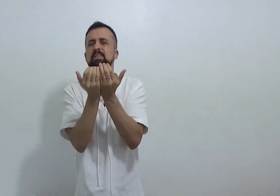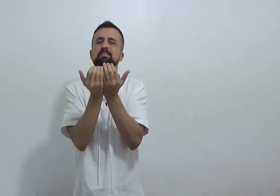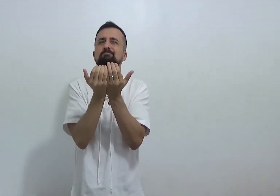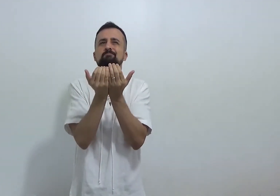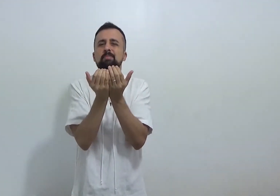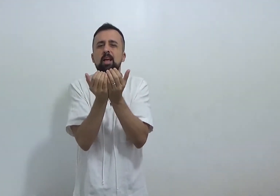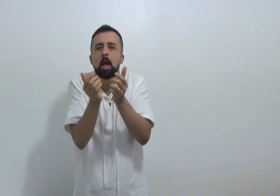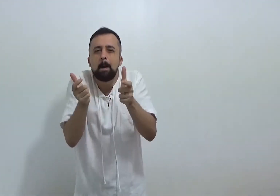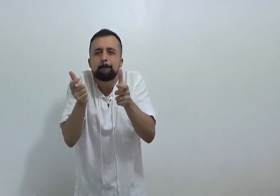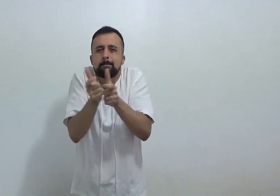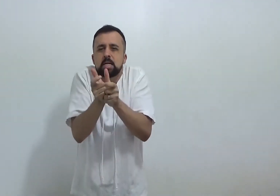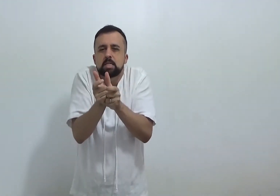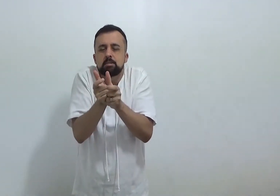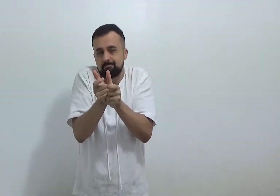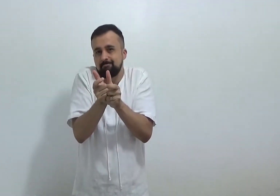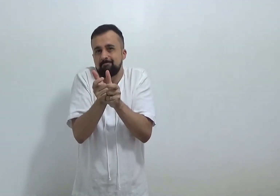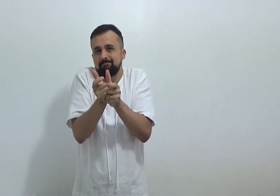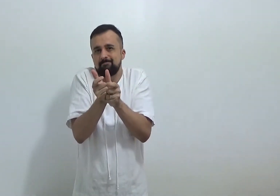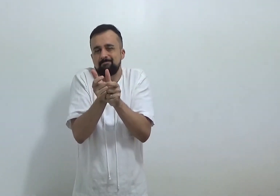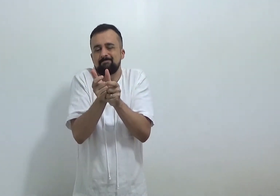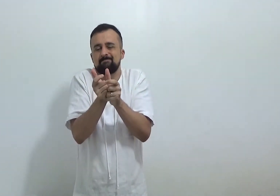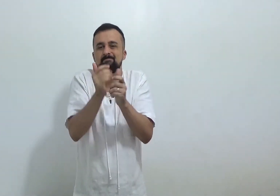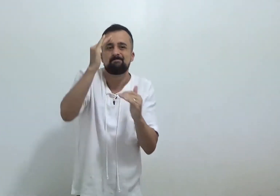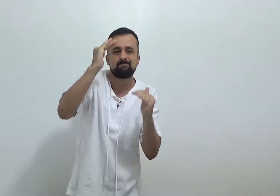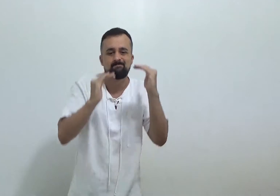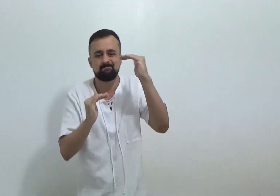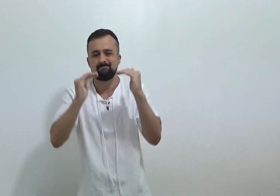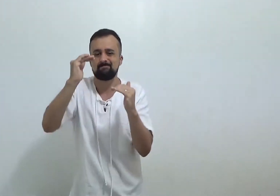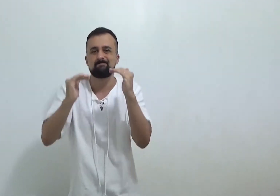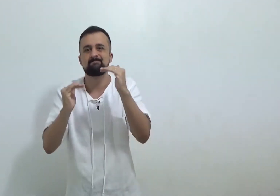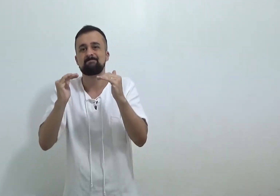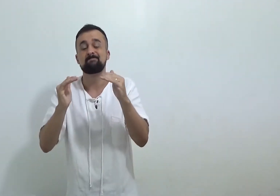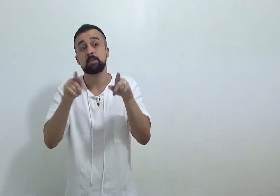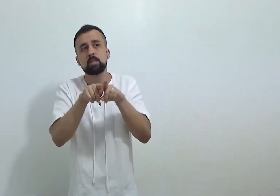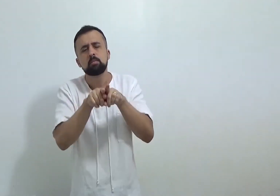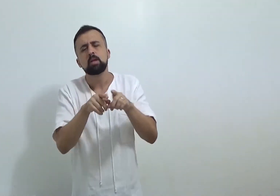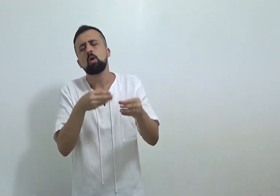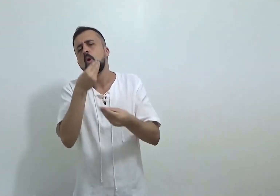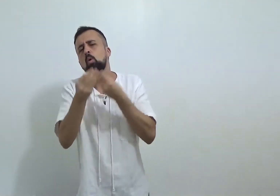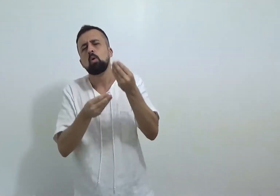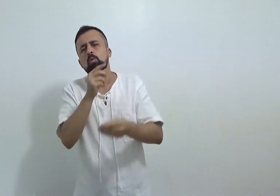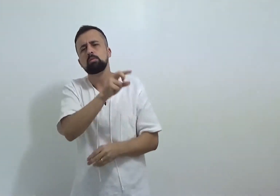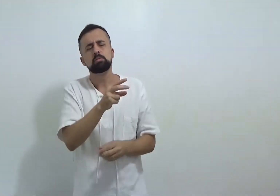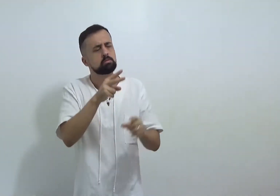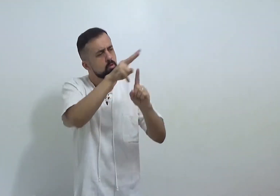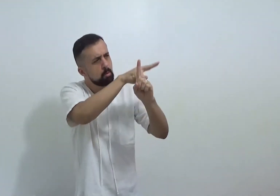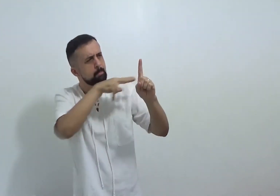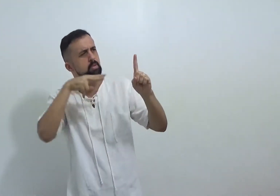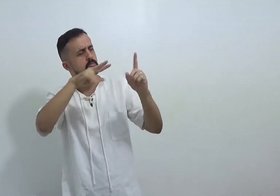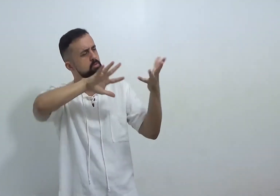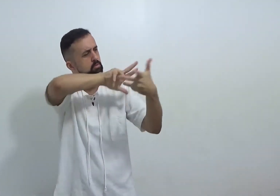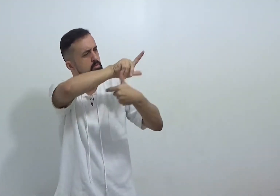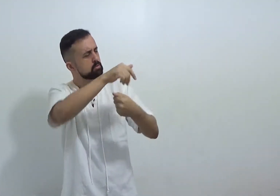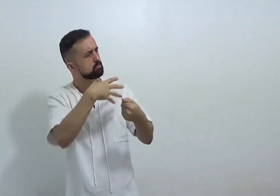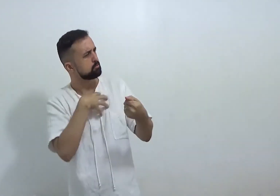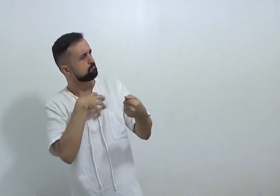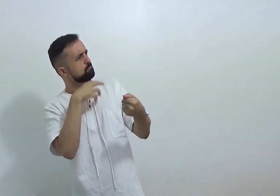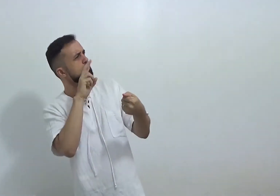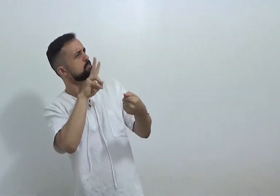principalmente das comunidades ditas minoritárias, e como isso afeta a nossa forma de ver